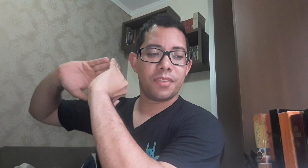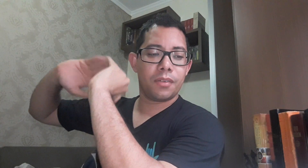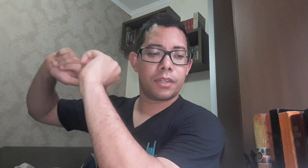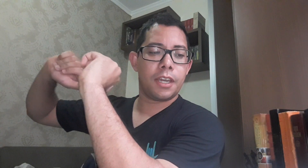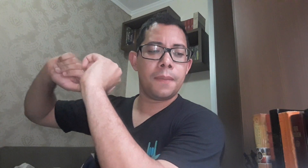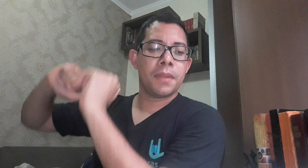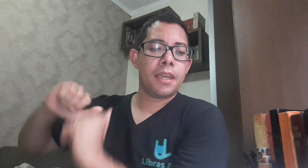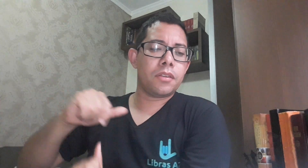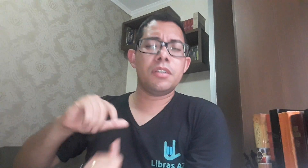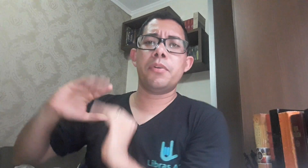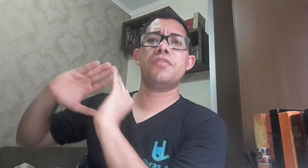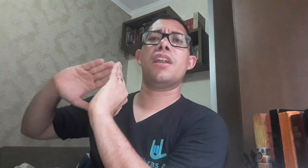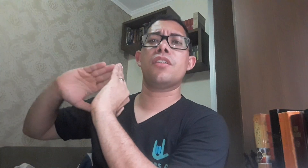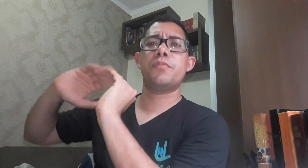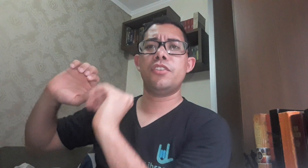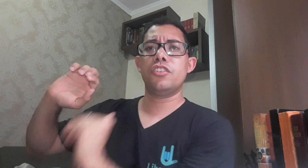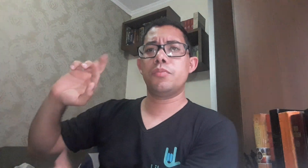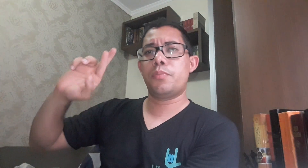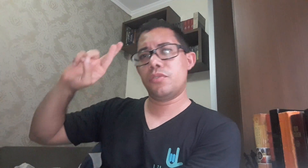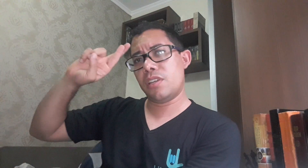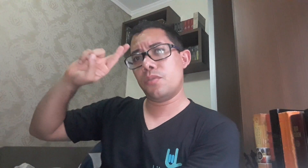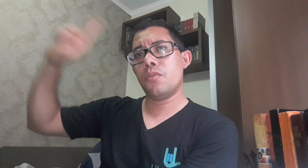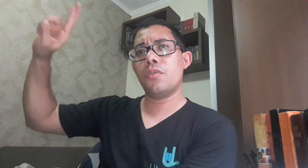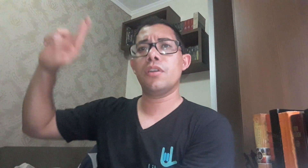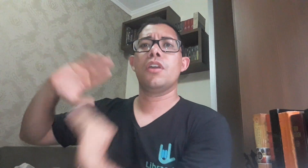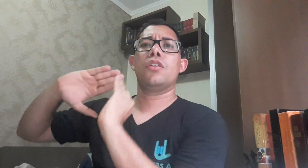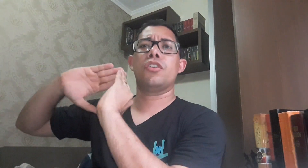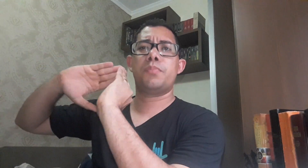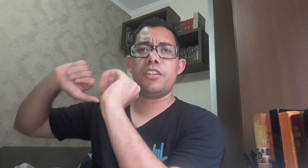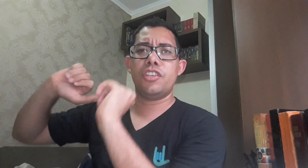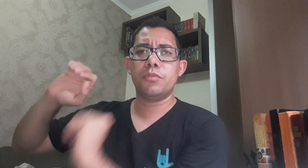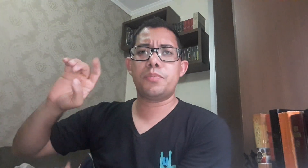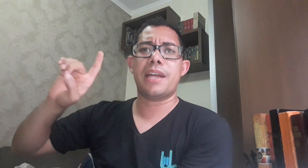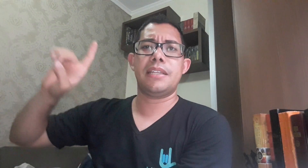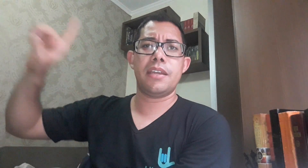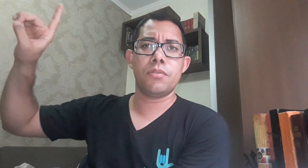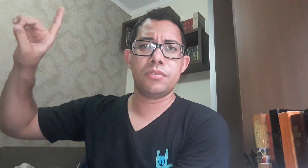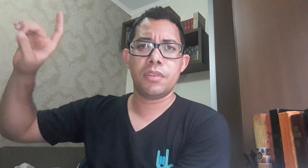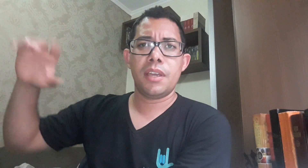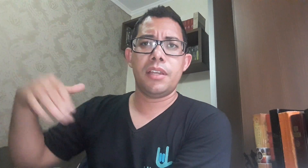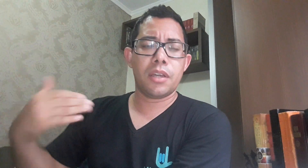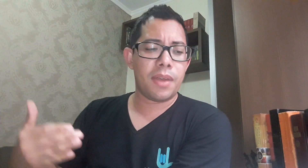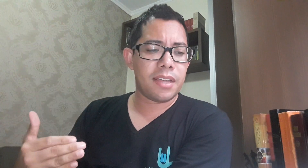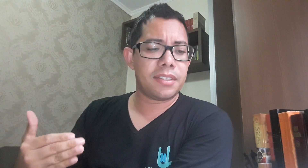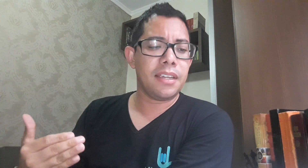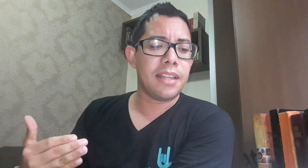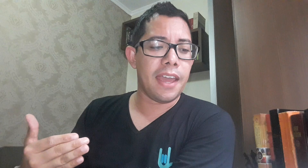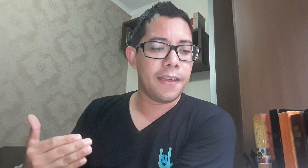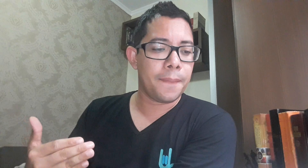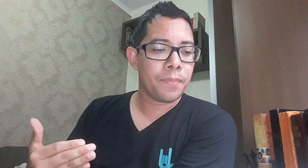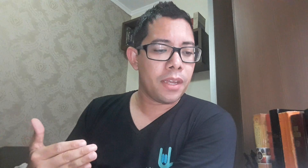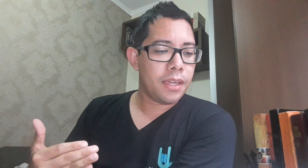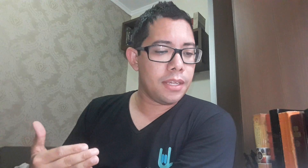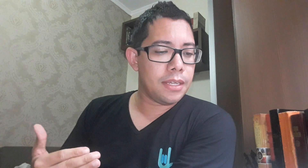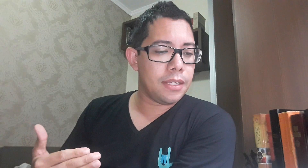Ok? Então você pode falar nós pedindo para o Senhor, nós pedimos para Deus. Então é essa a ideia. E